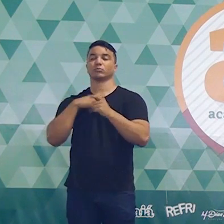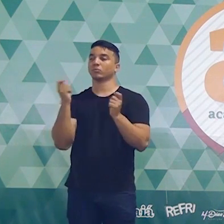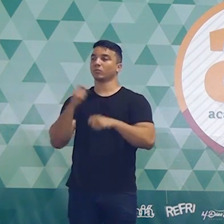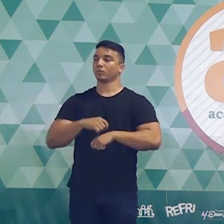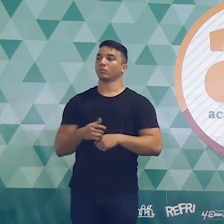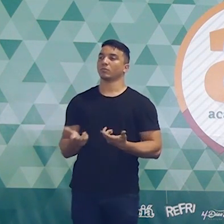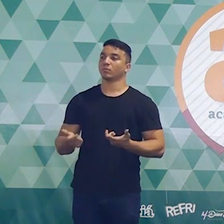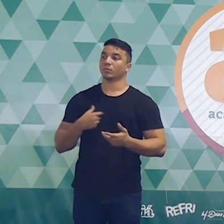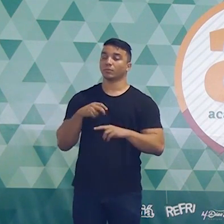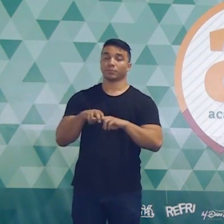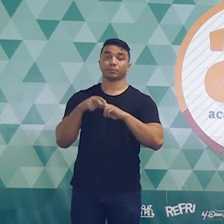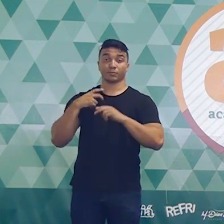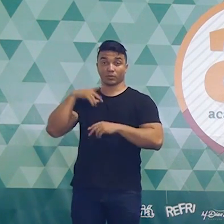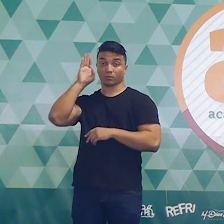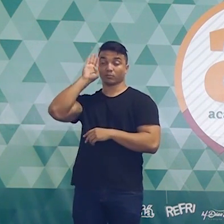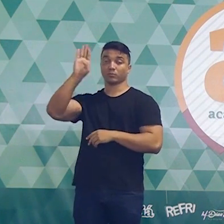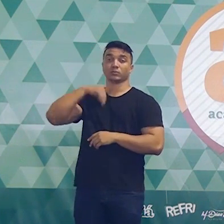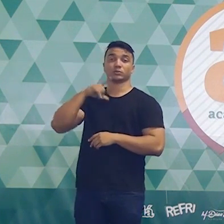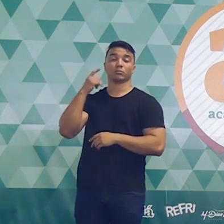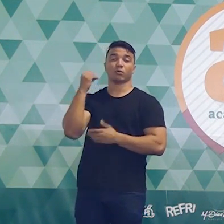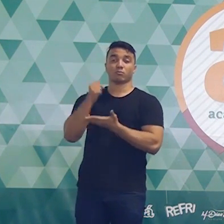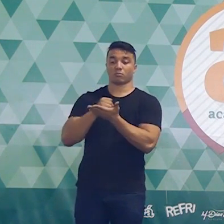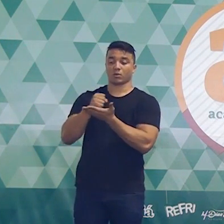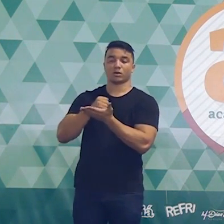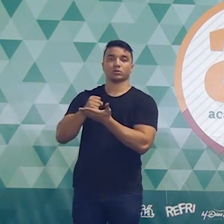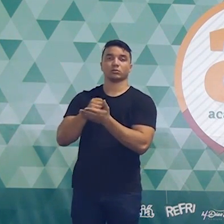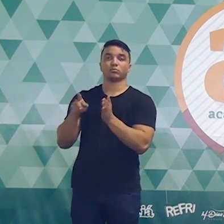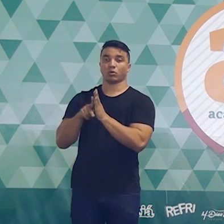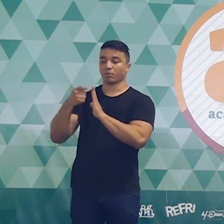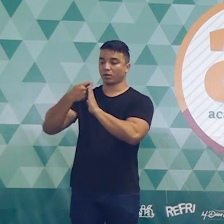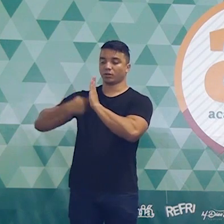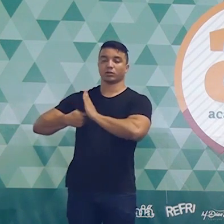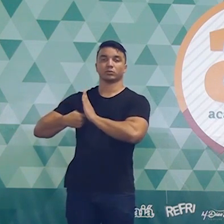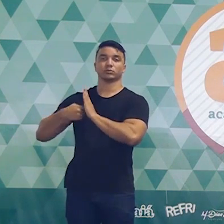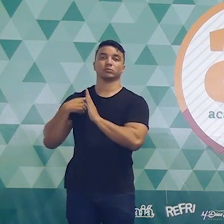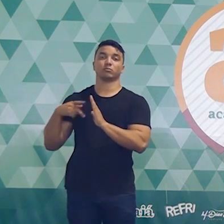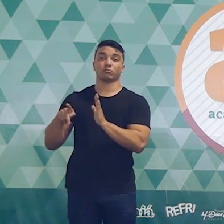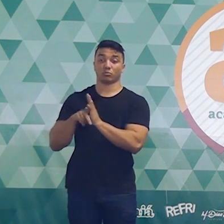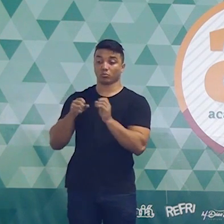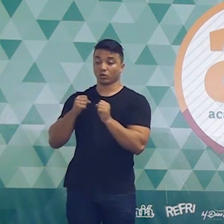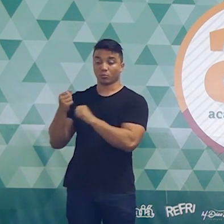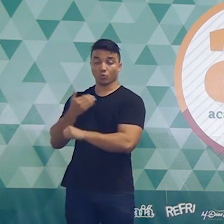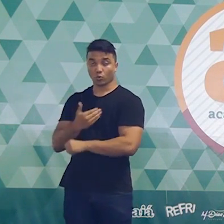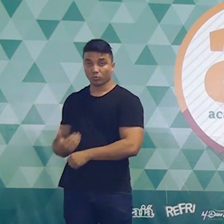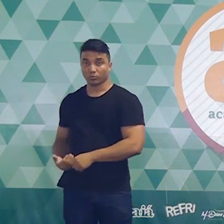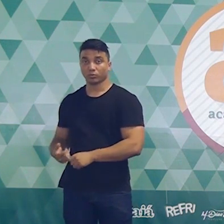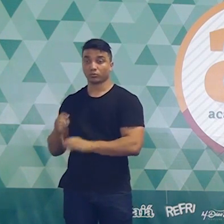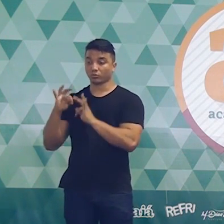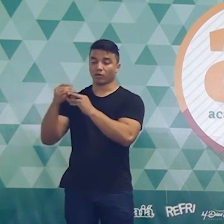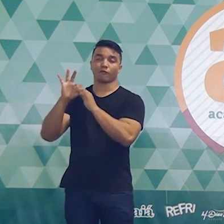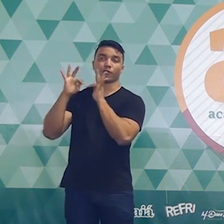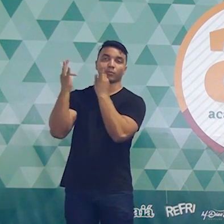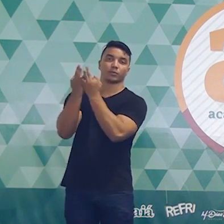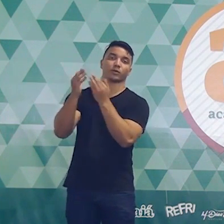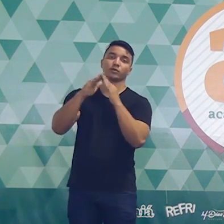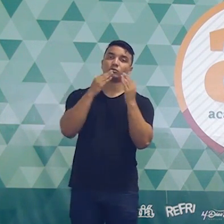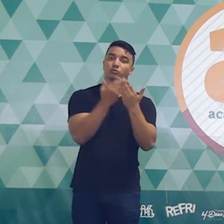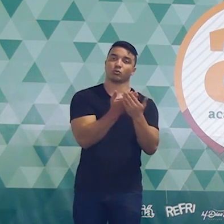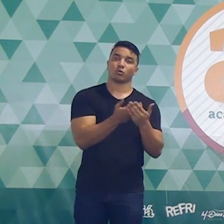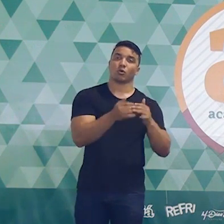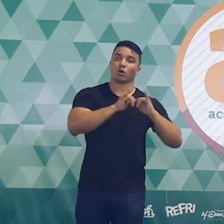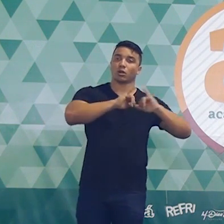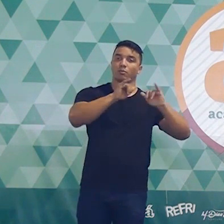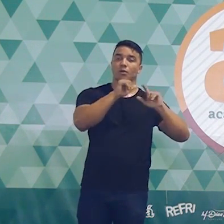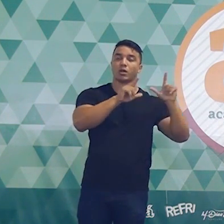pessoal? Então, quais são os principais pilares que a gente usa na redação? O poder público como um todo, as famílias, as escolas, setores da